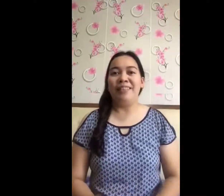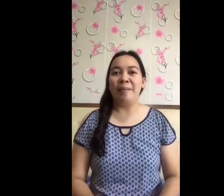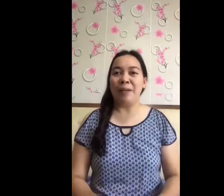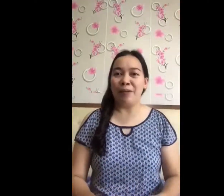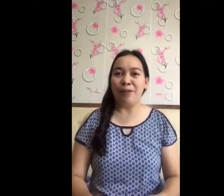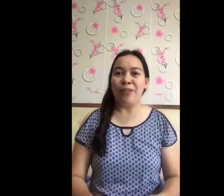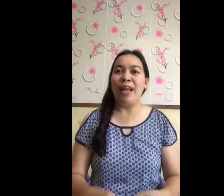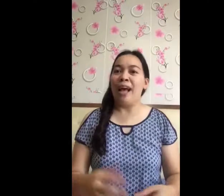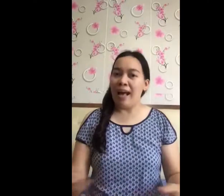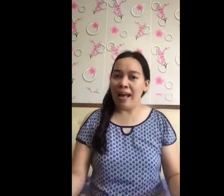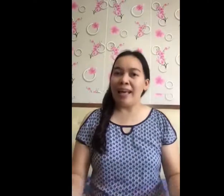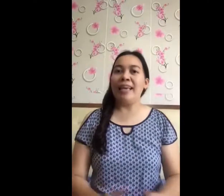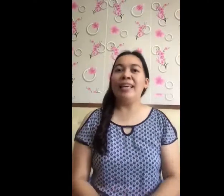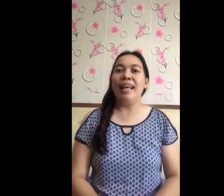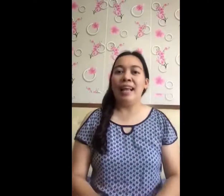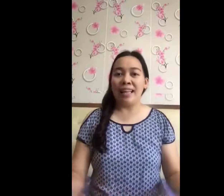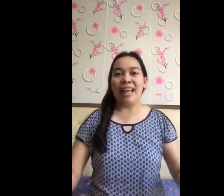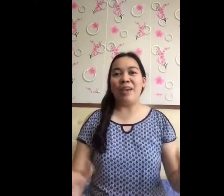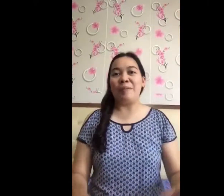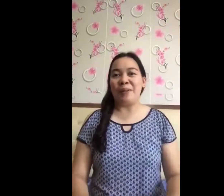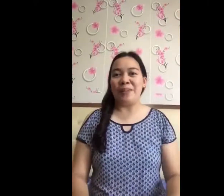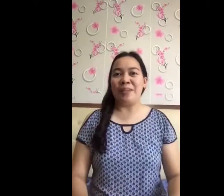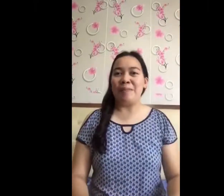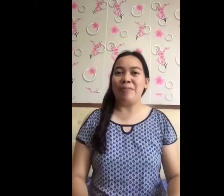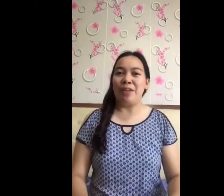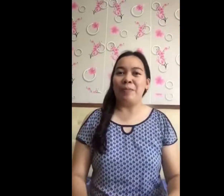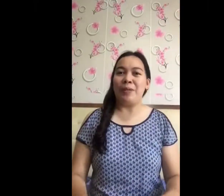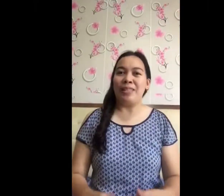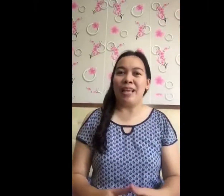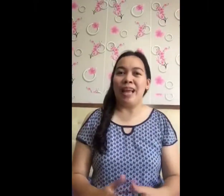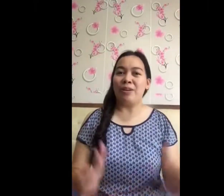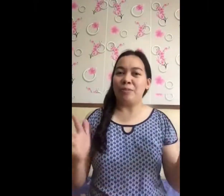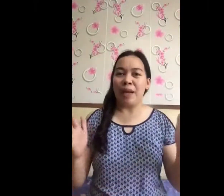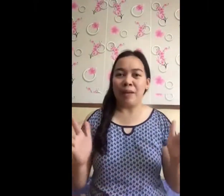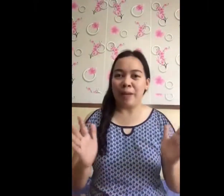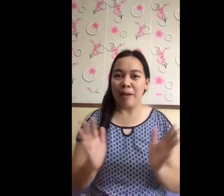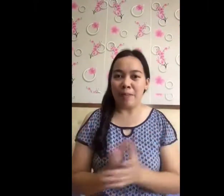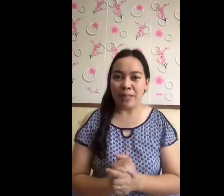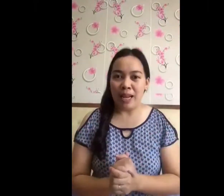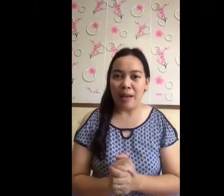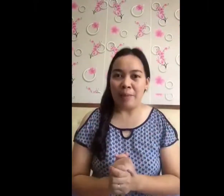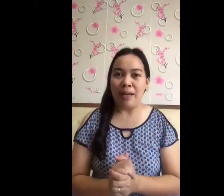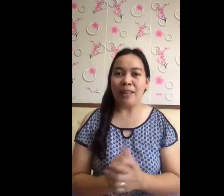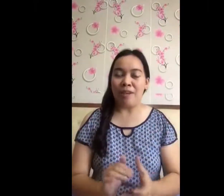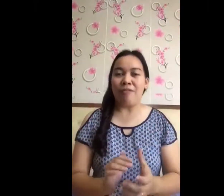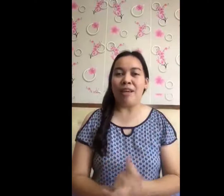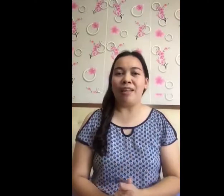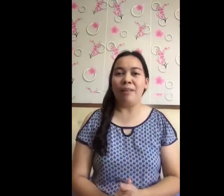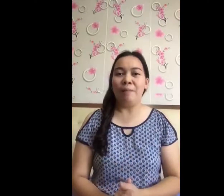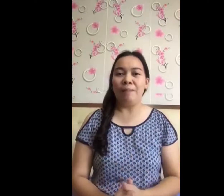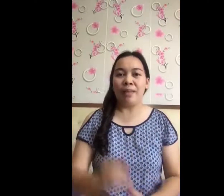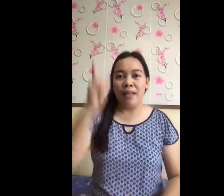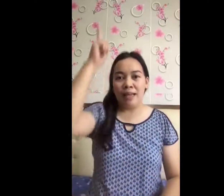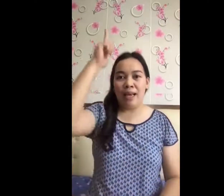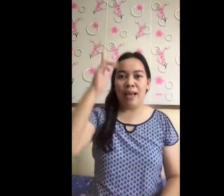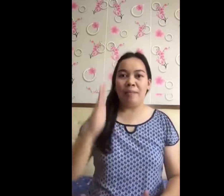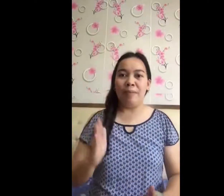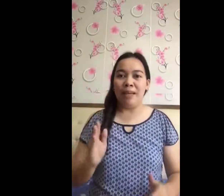na panahon ay lahat tayo marunong na mag-Filipino Sign Language. Maraming pong salamat, Def Ed. God